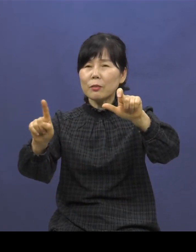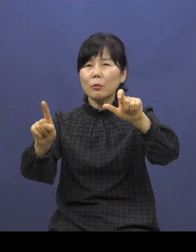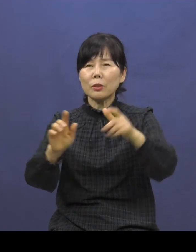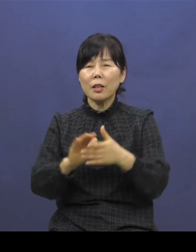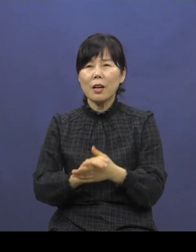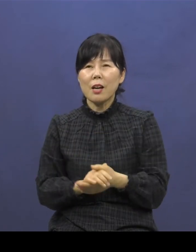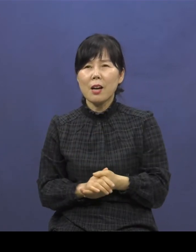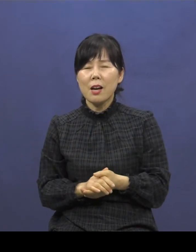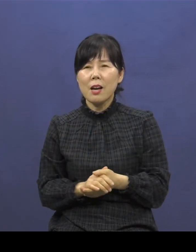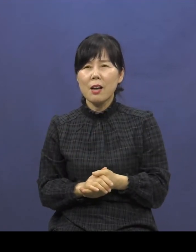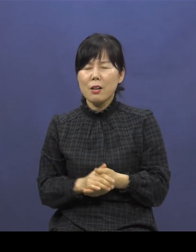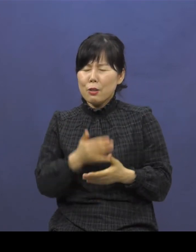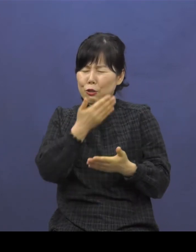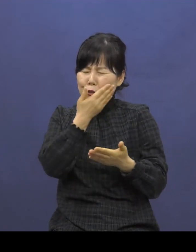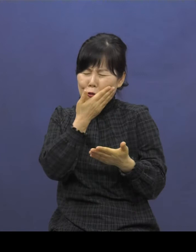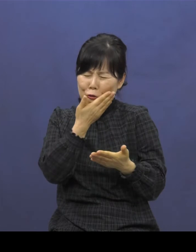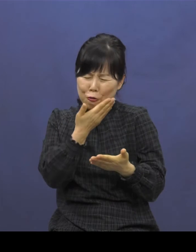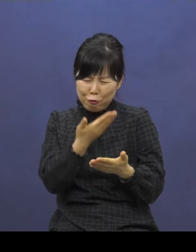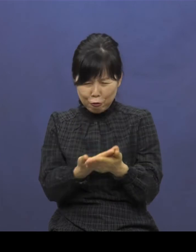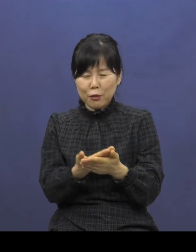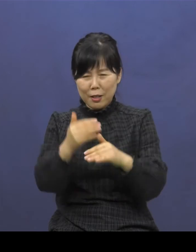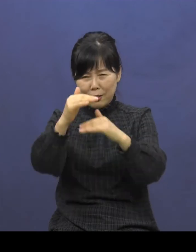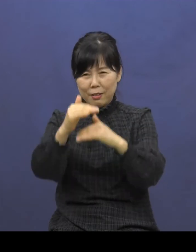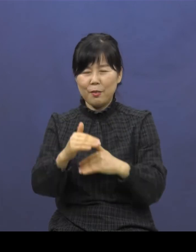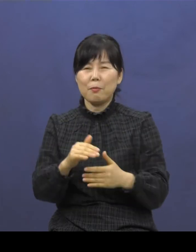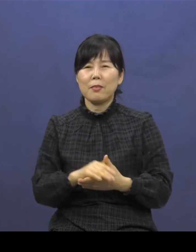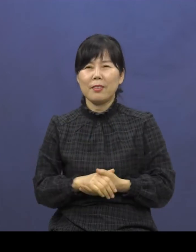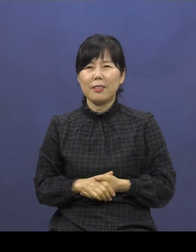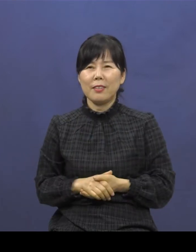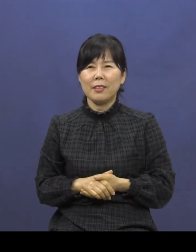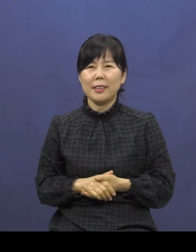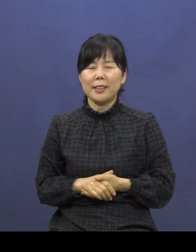나는 것으로 하이라이트를 치고 싶은 만큼 소중한 구절입니다.